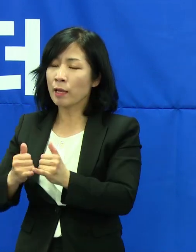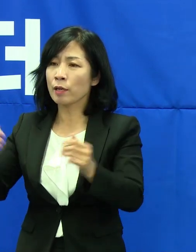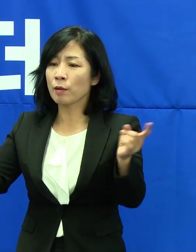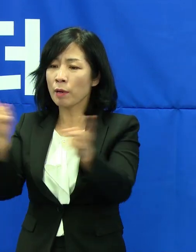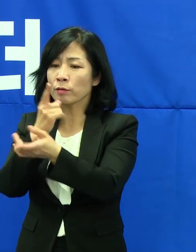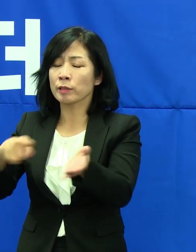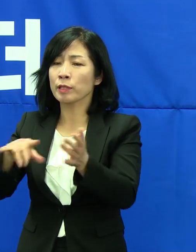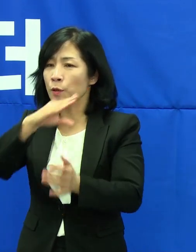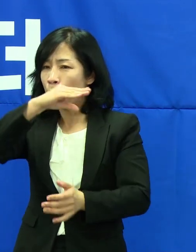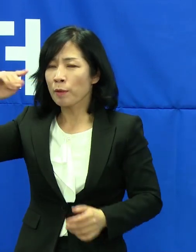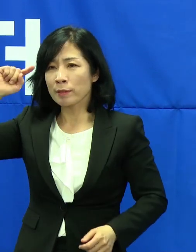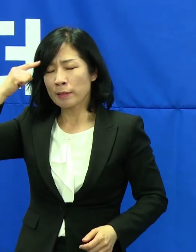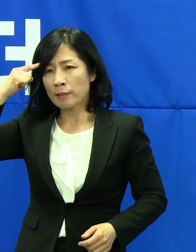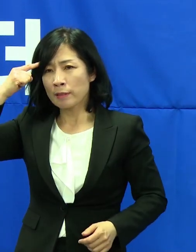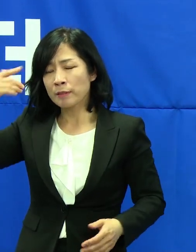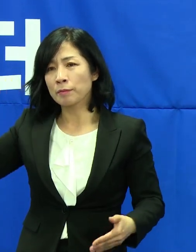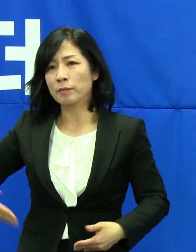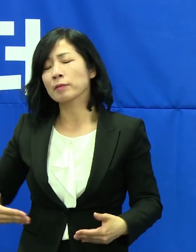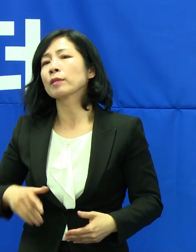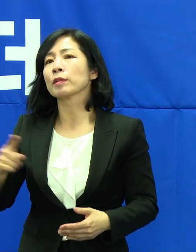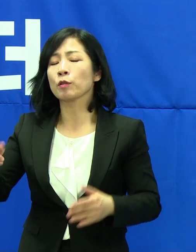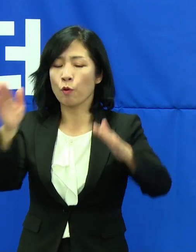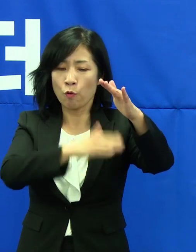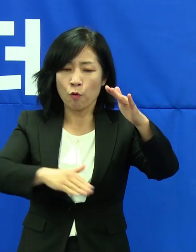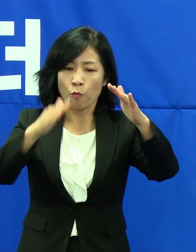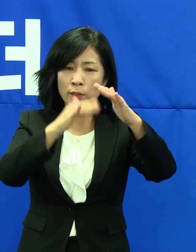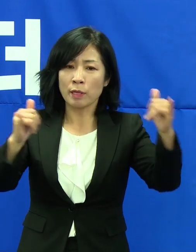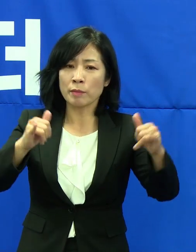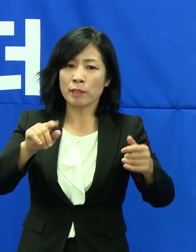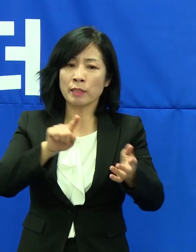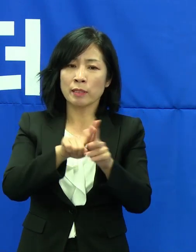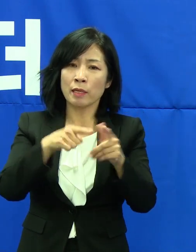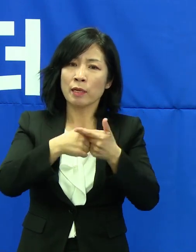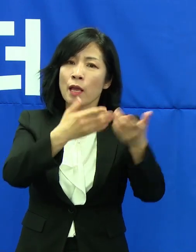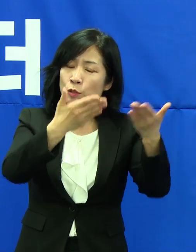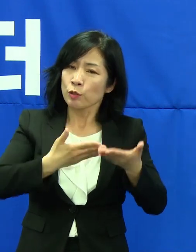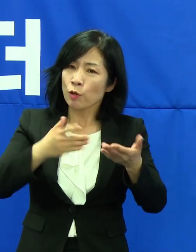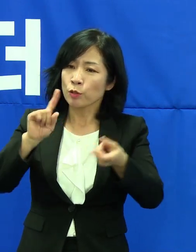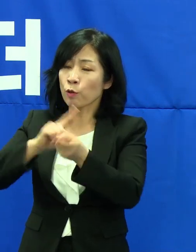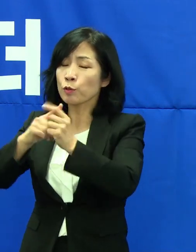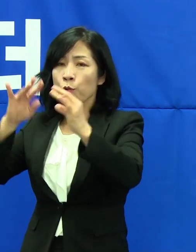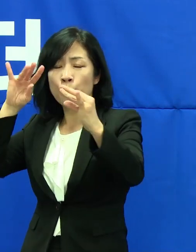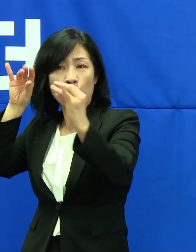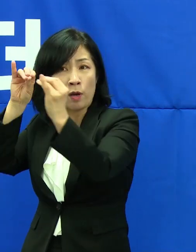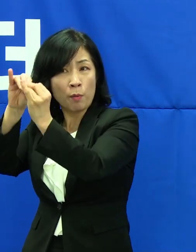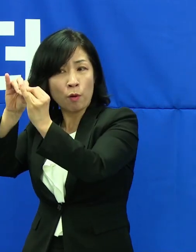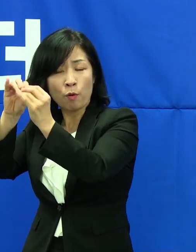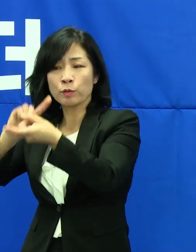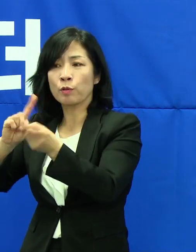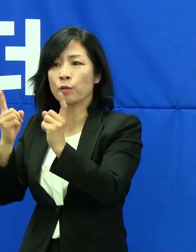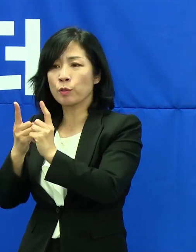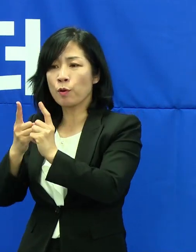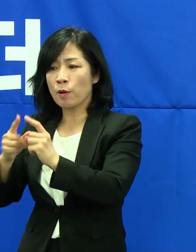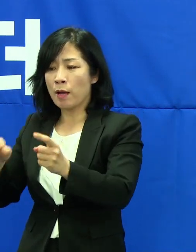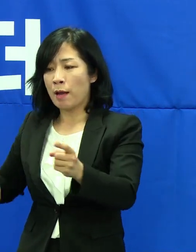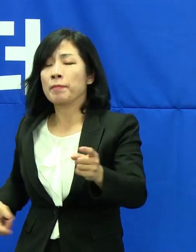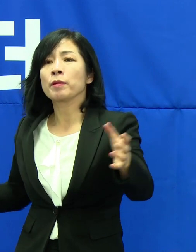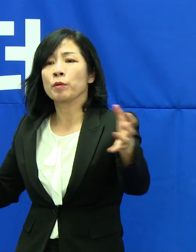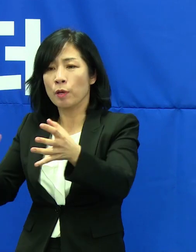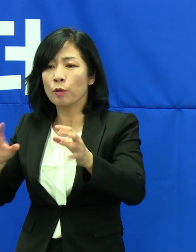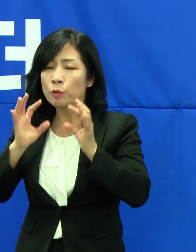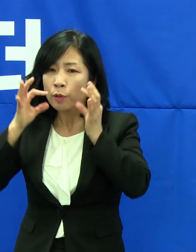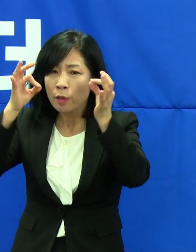있어야 되고 그 생각을 공무원들이 이해를 해줘서 공감을 하고 그 공무원들이 함께 노력할 마음을